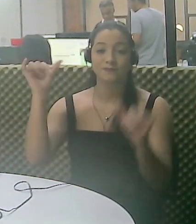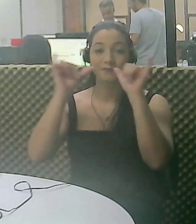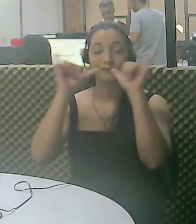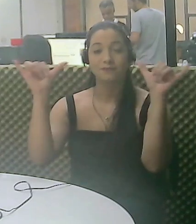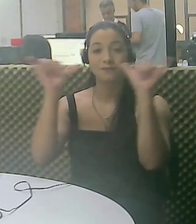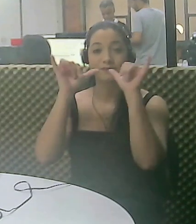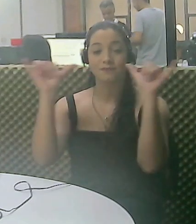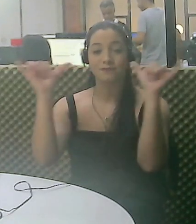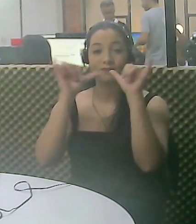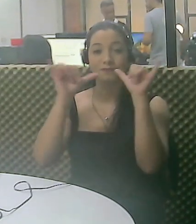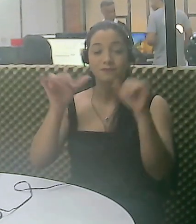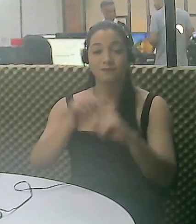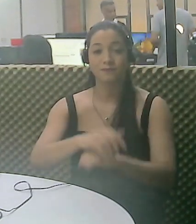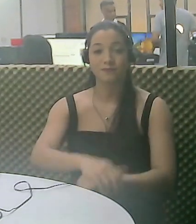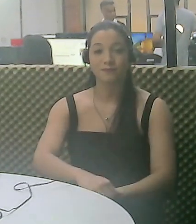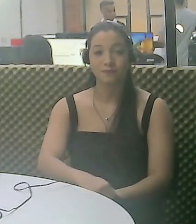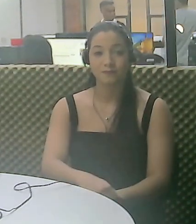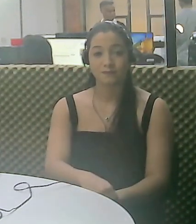Giro de notícias.